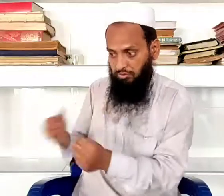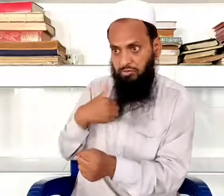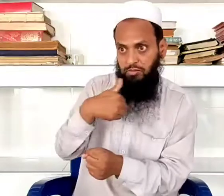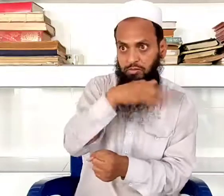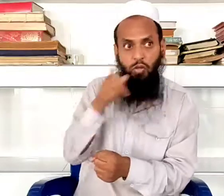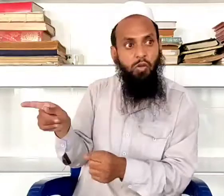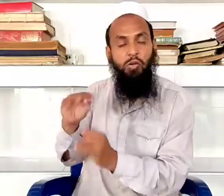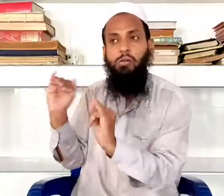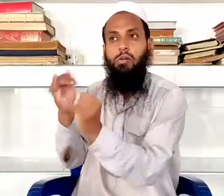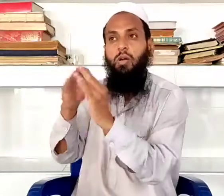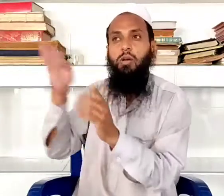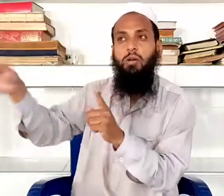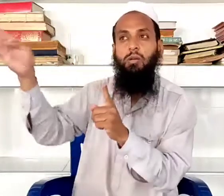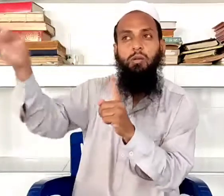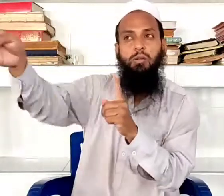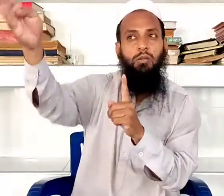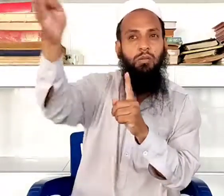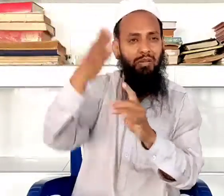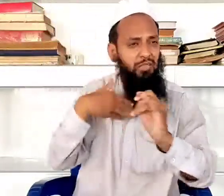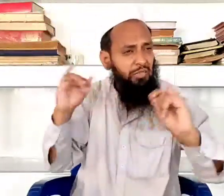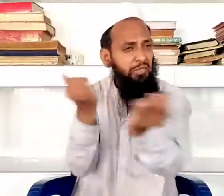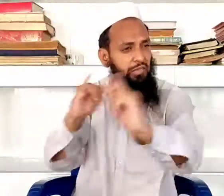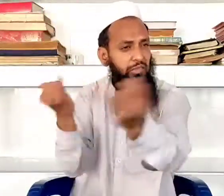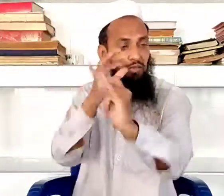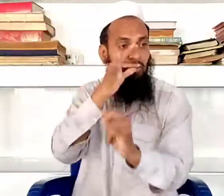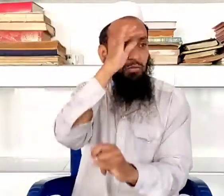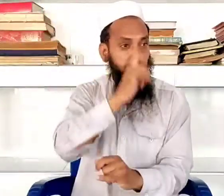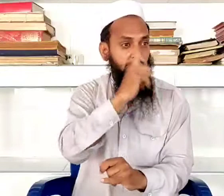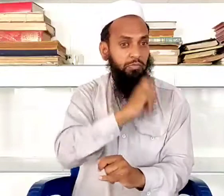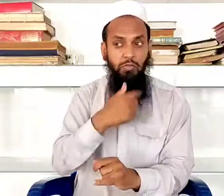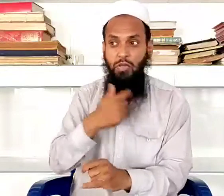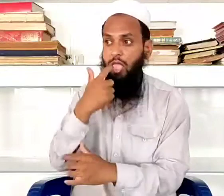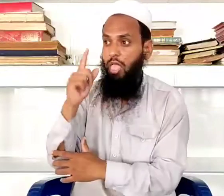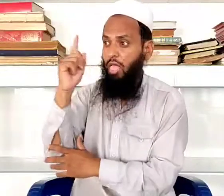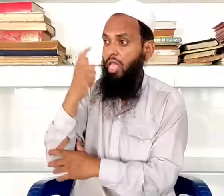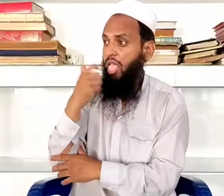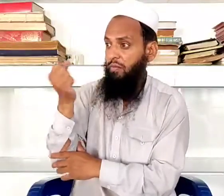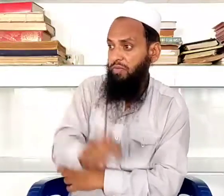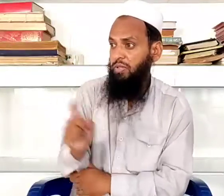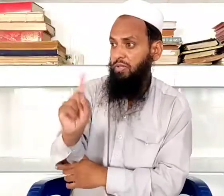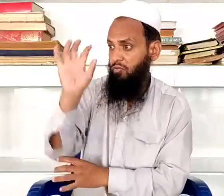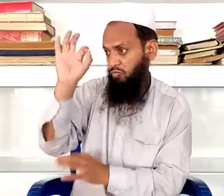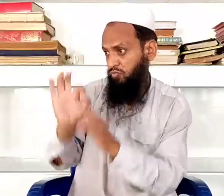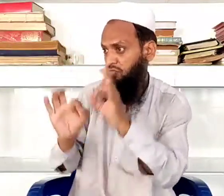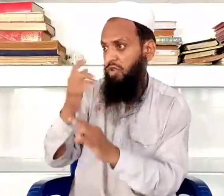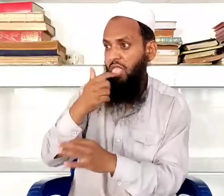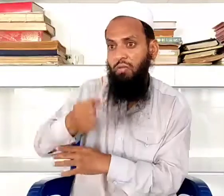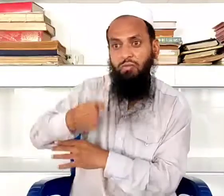ہے اللہ تعالی عنہ دادا جان بھی عبد المطلب ہے اور میرے پیارے پیغمبر جناب محمد رسول